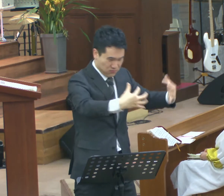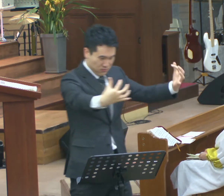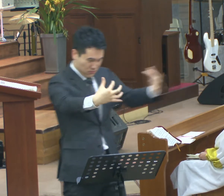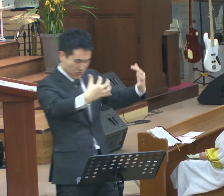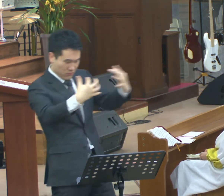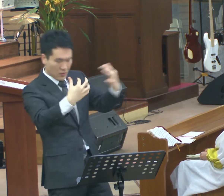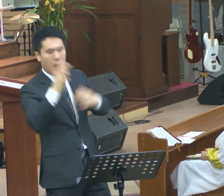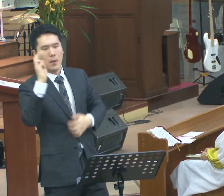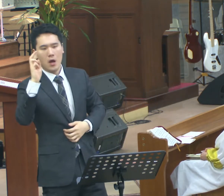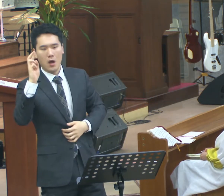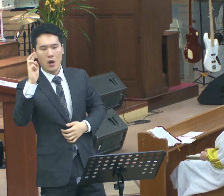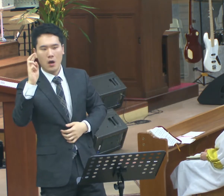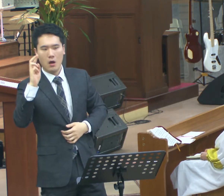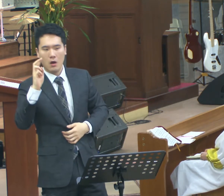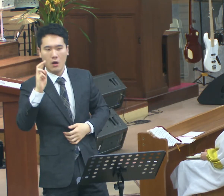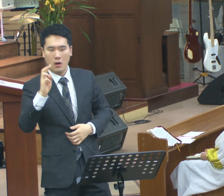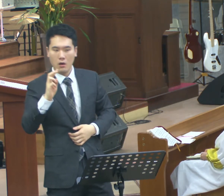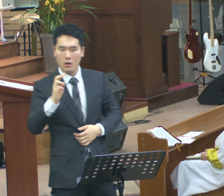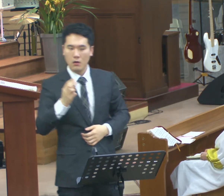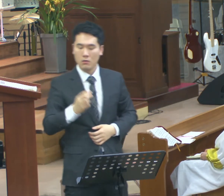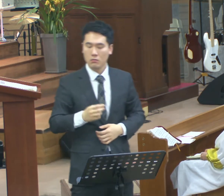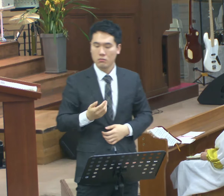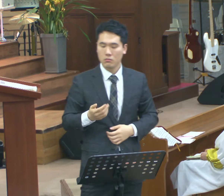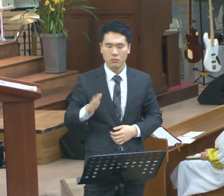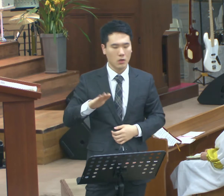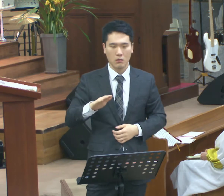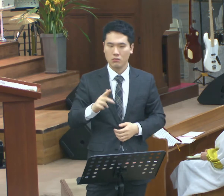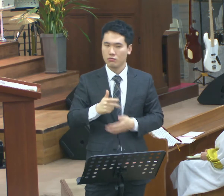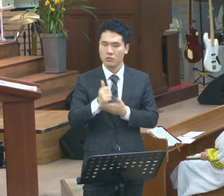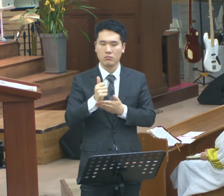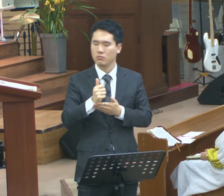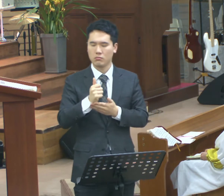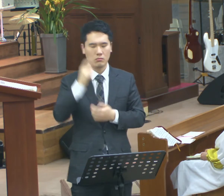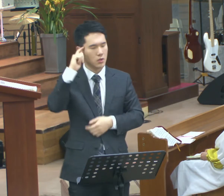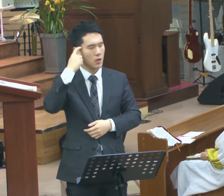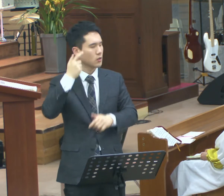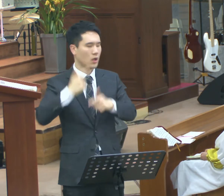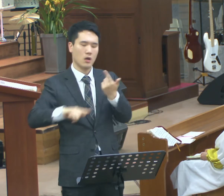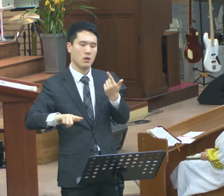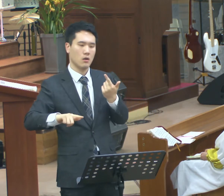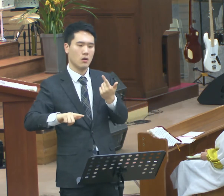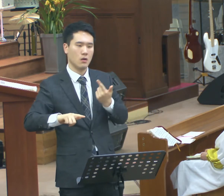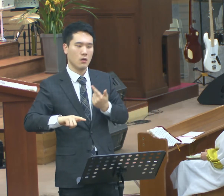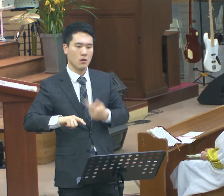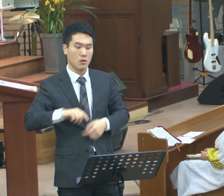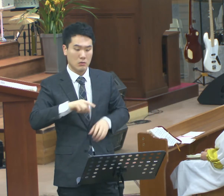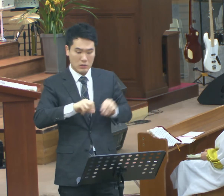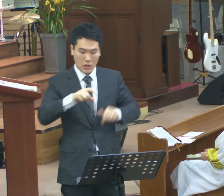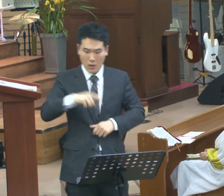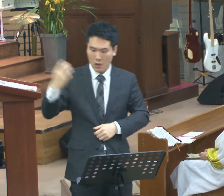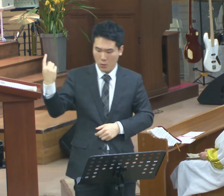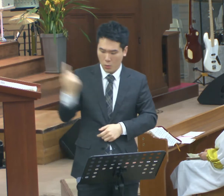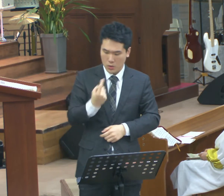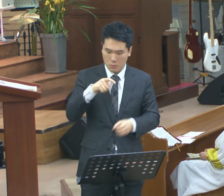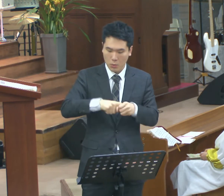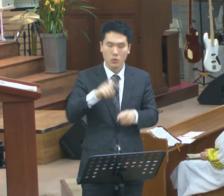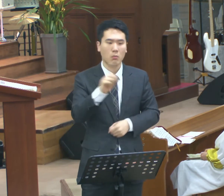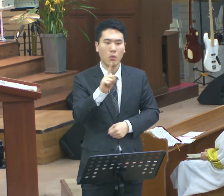거예요. 주님은 밥 해주러 오신 게 아니에요. 주님은 더 위대한 일들을 감당해야 되는데 그렇게 하는 것은 오히려 주님의 사역에